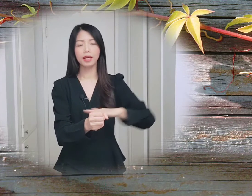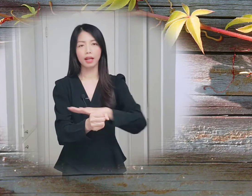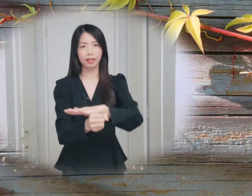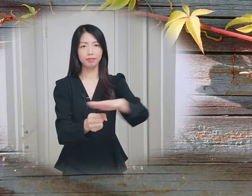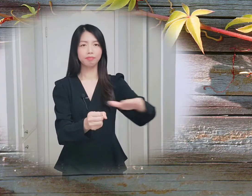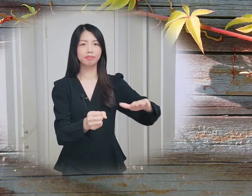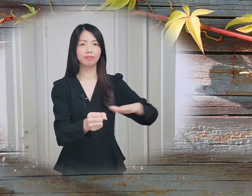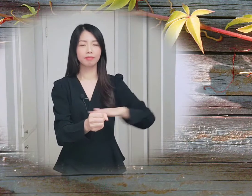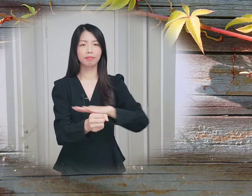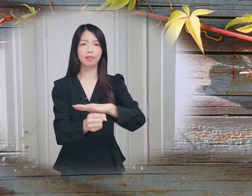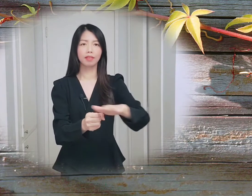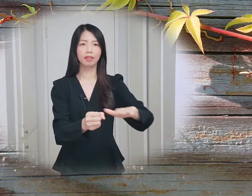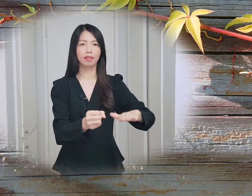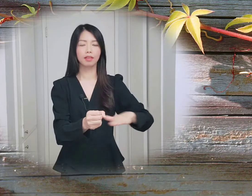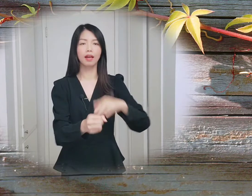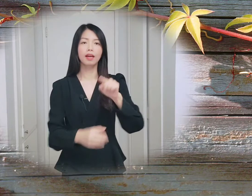돼요. 사랑.